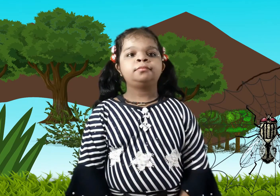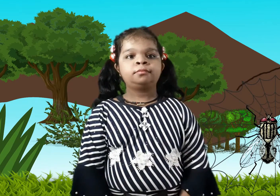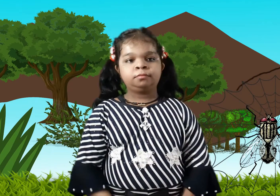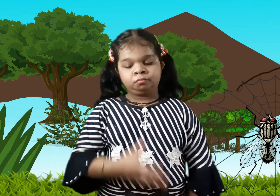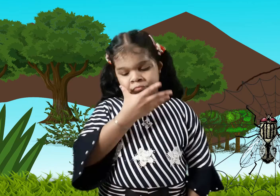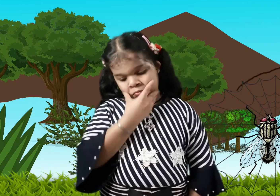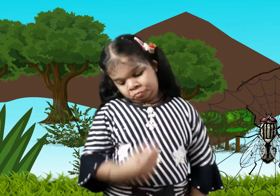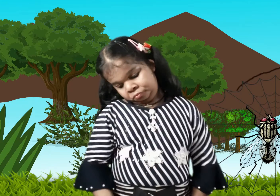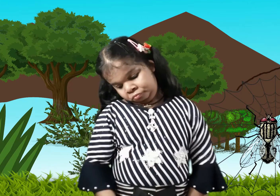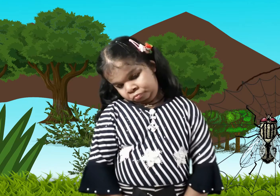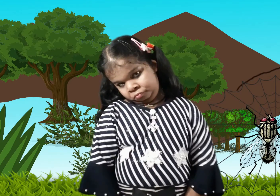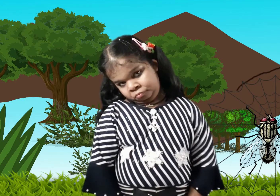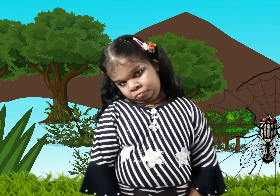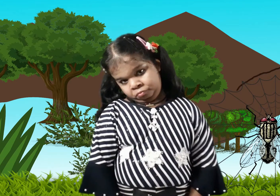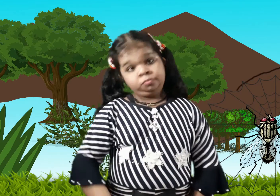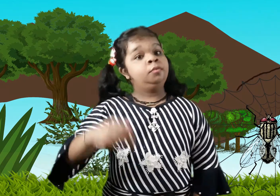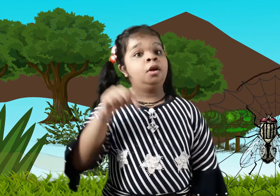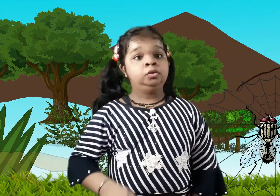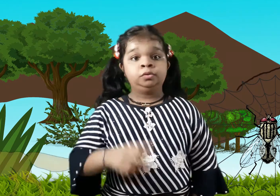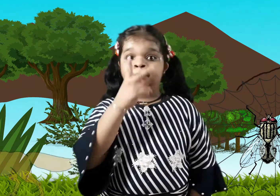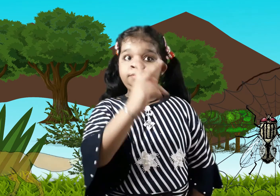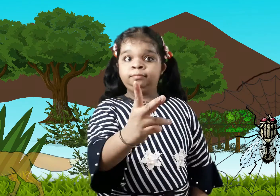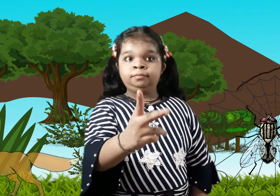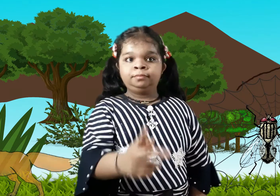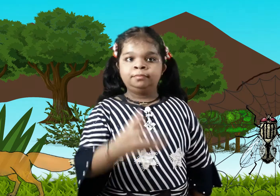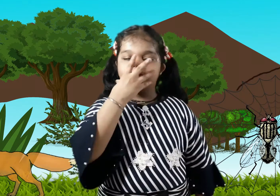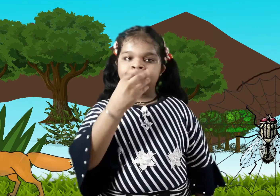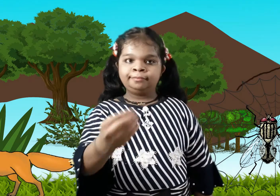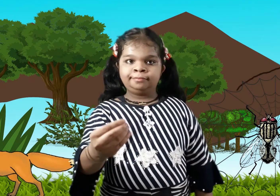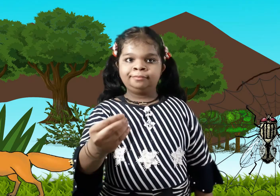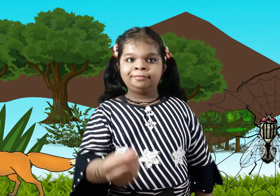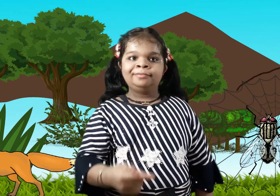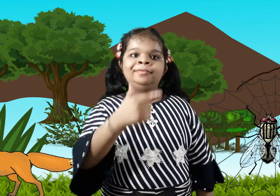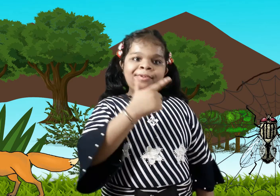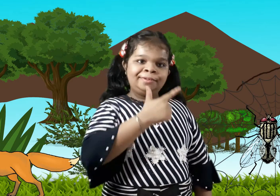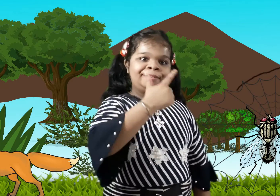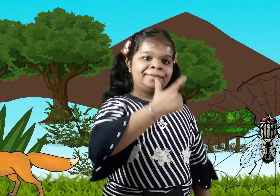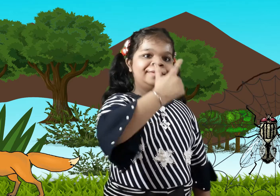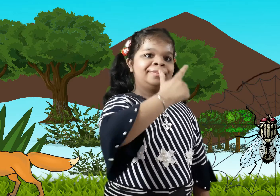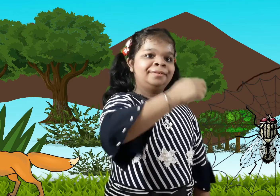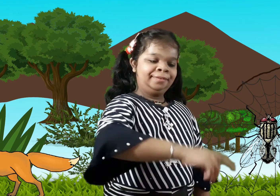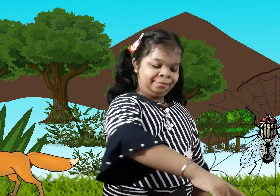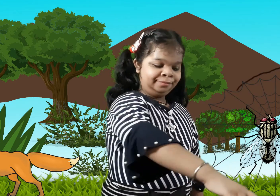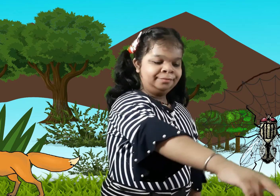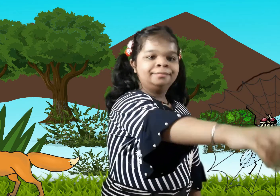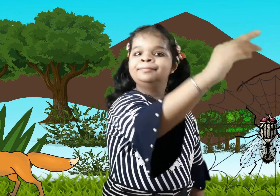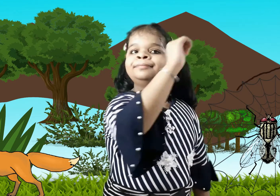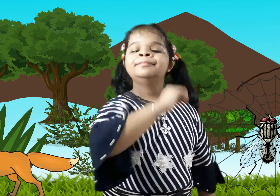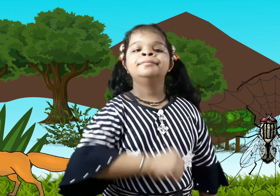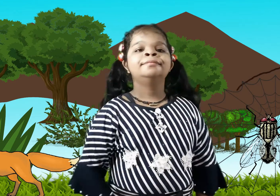यह देखकर लोमड़ी मंद मंद मुस्कुराते हुए वहां से चली जाती है।